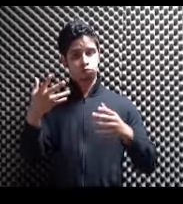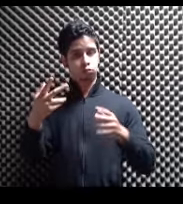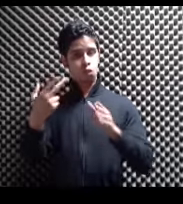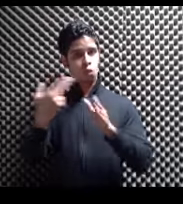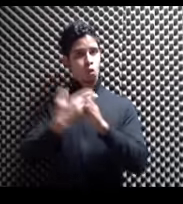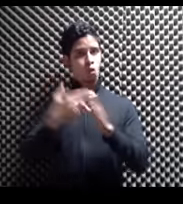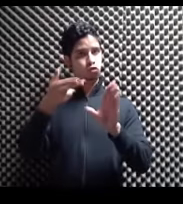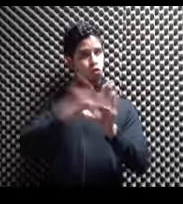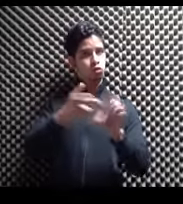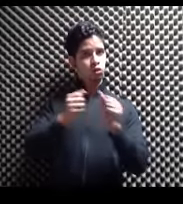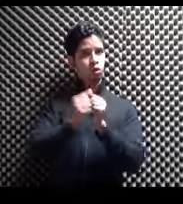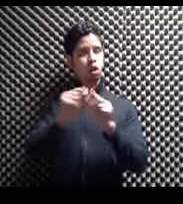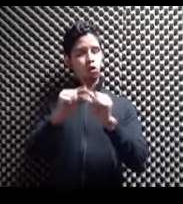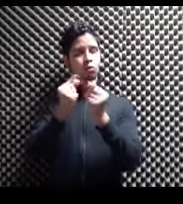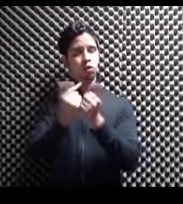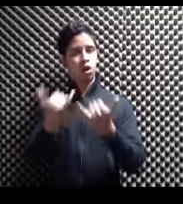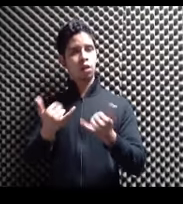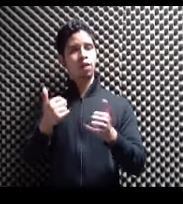Gracias. Gracias por eso, ese gritito.